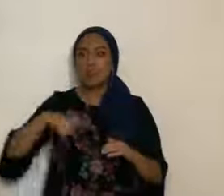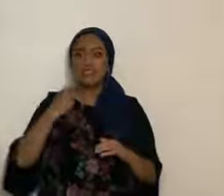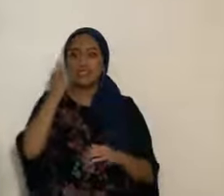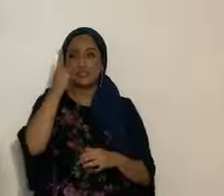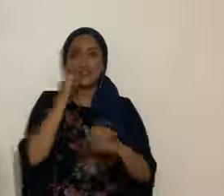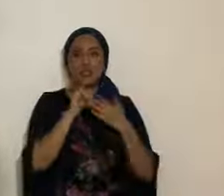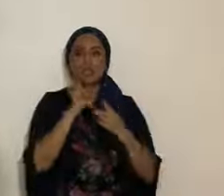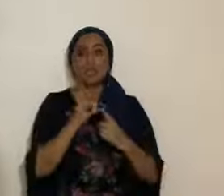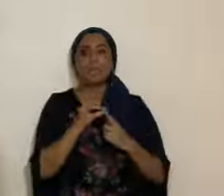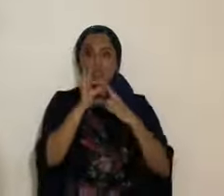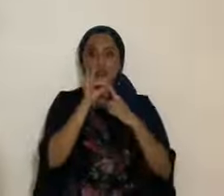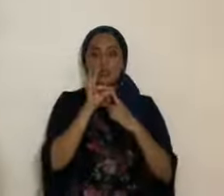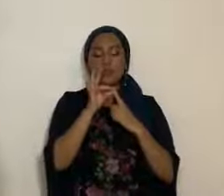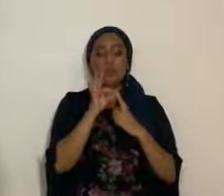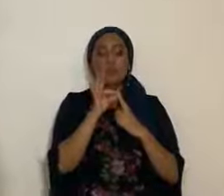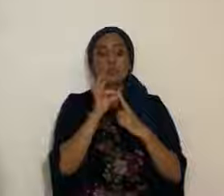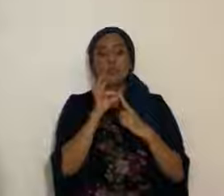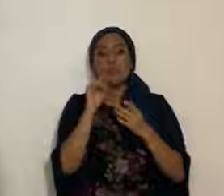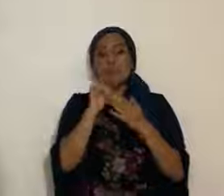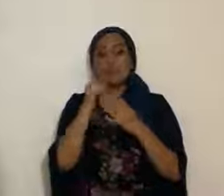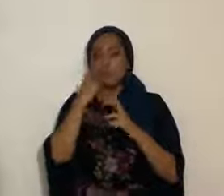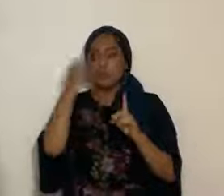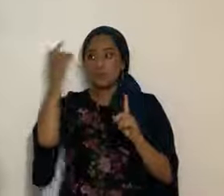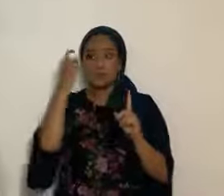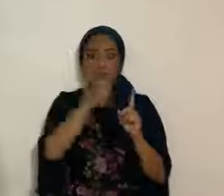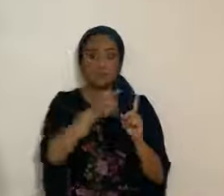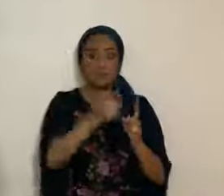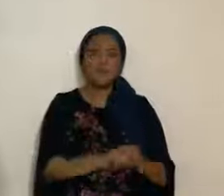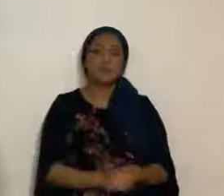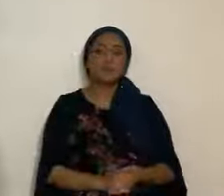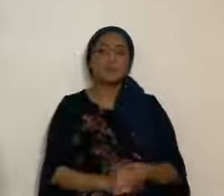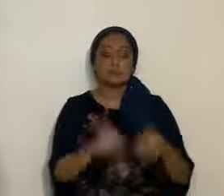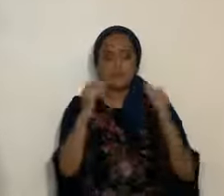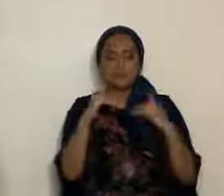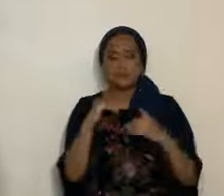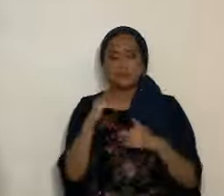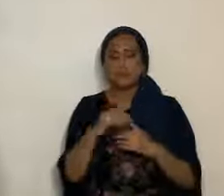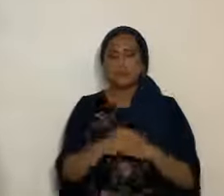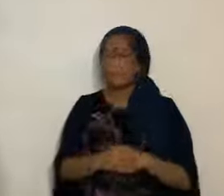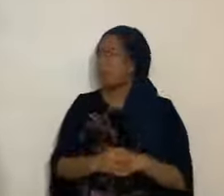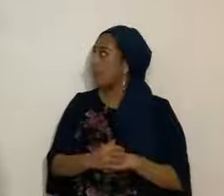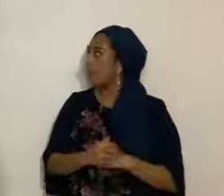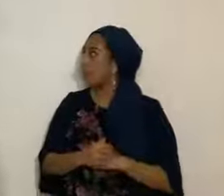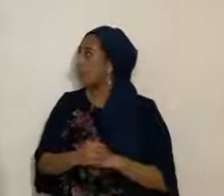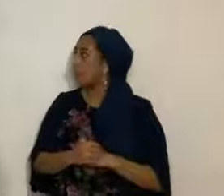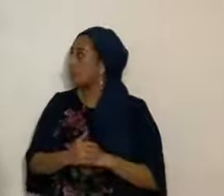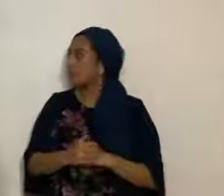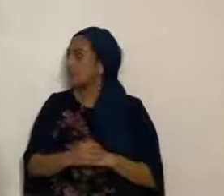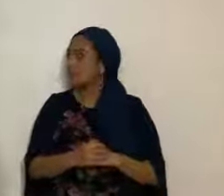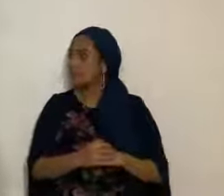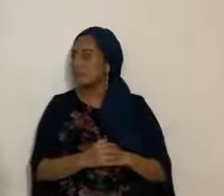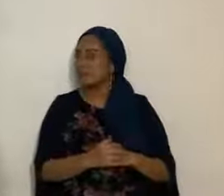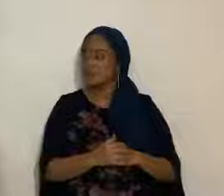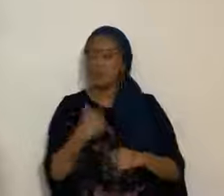privilegio y el honor que se le había concedido. Vamos a ver por qué. Nos vamos a dar cuenta